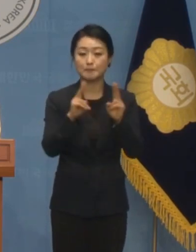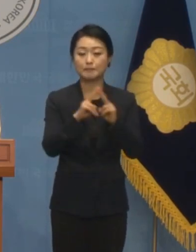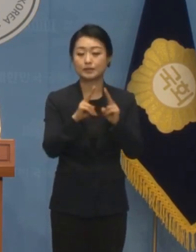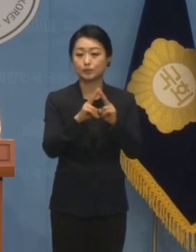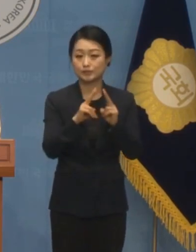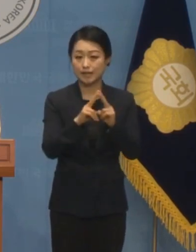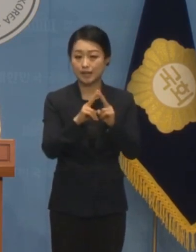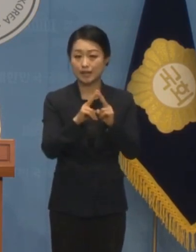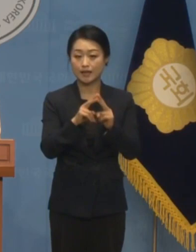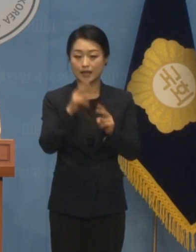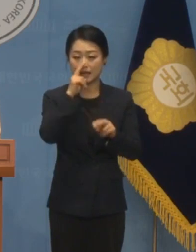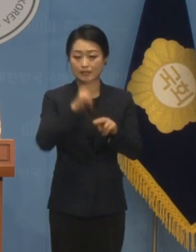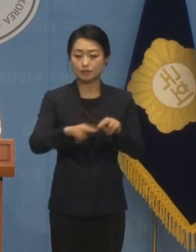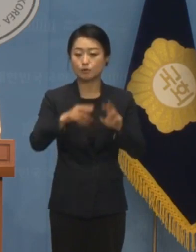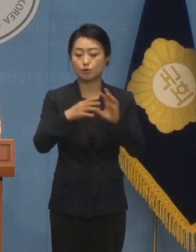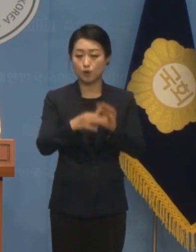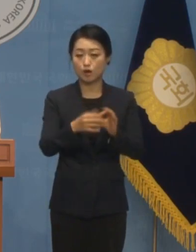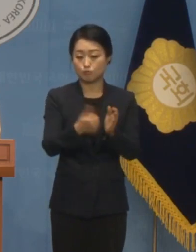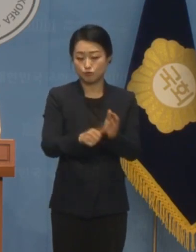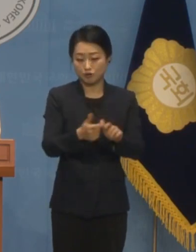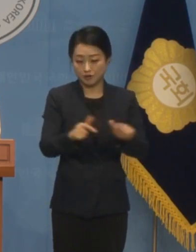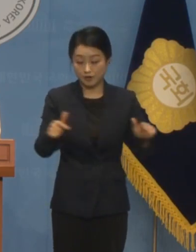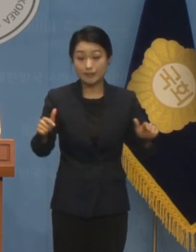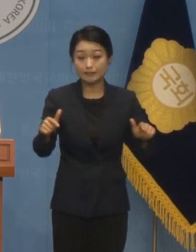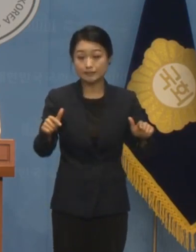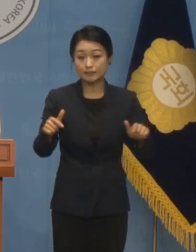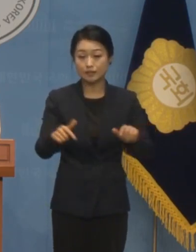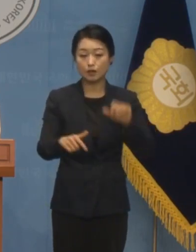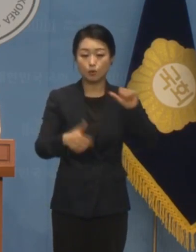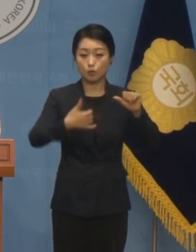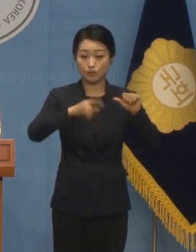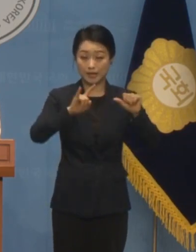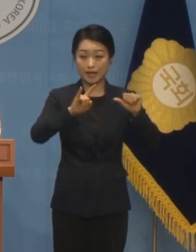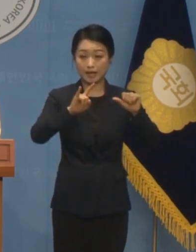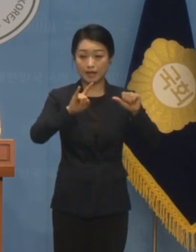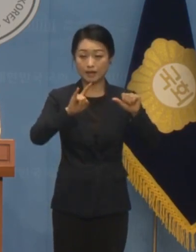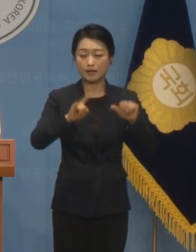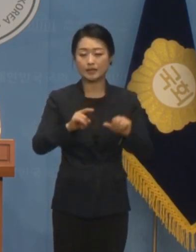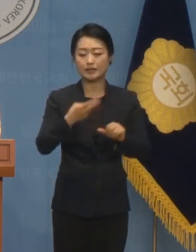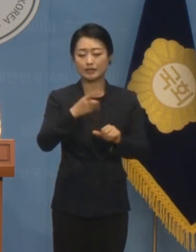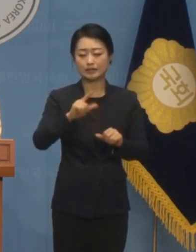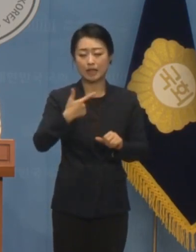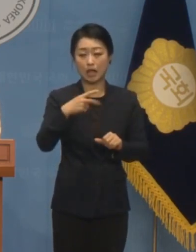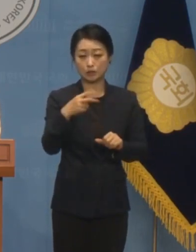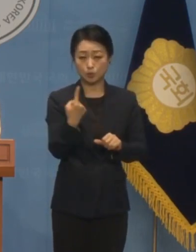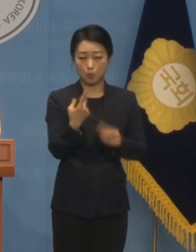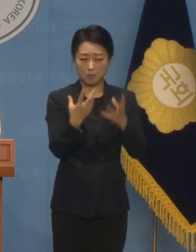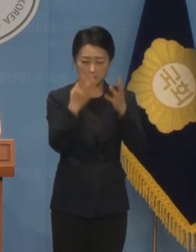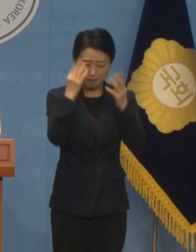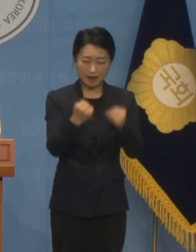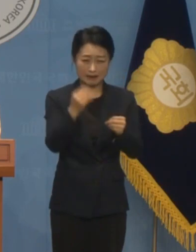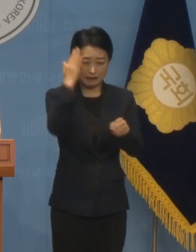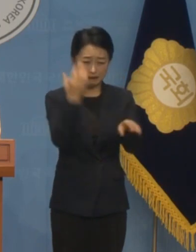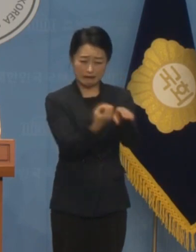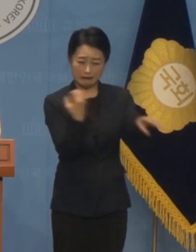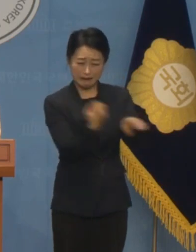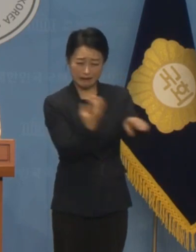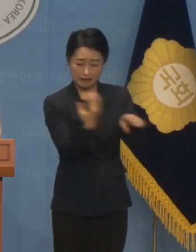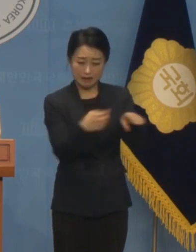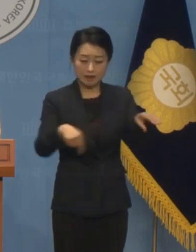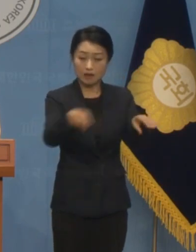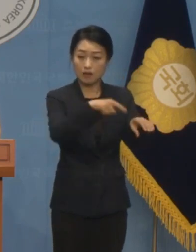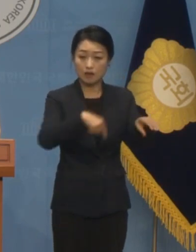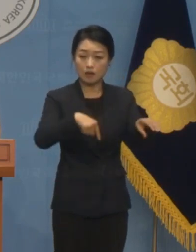반도체, 석유화학 등 5대 핵심 온실가스 다배출 산업을 저탄소로 전환하는 데